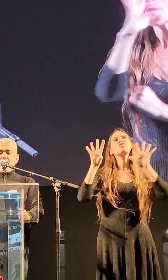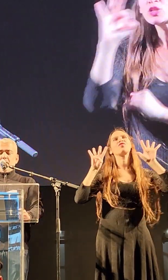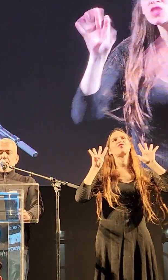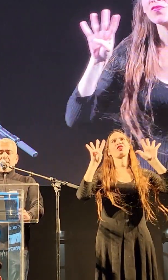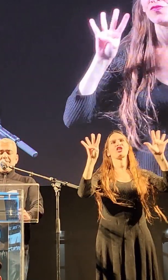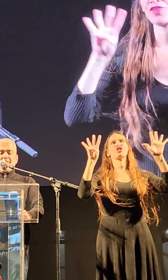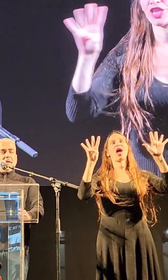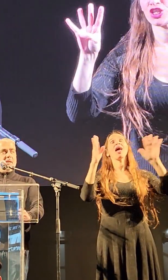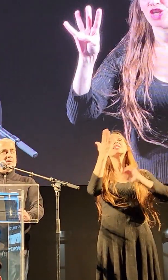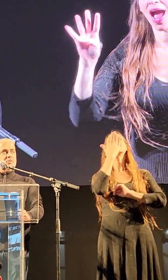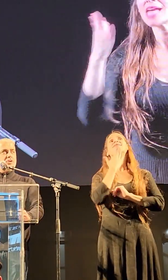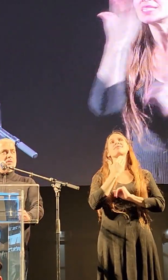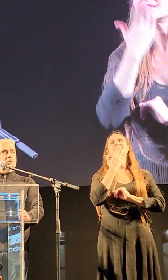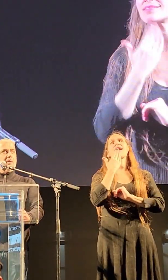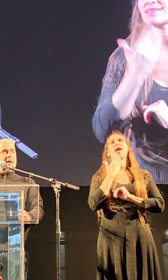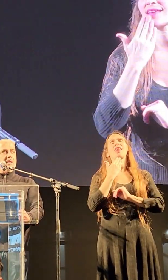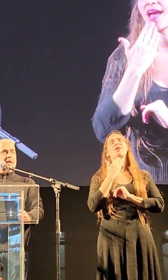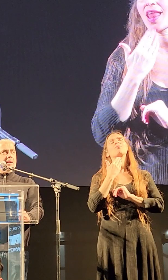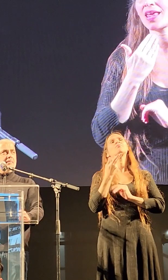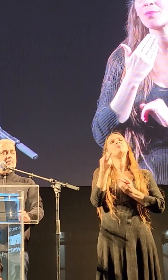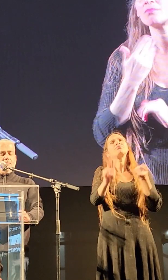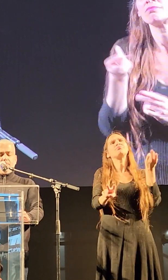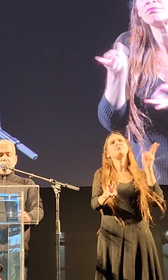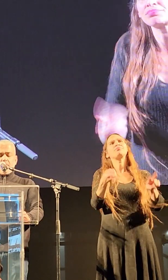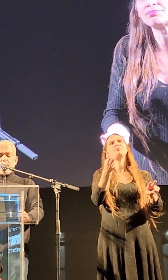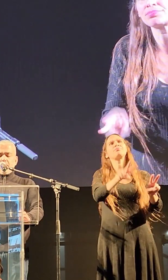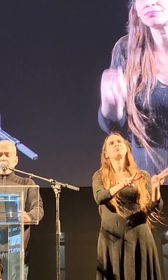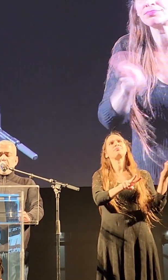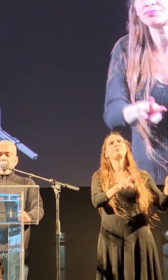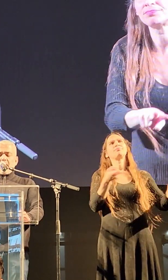1,459 ישראלים שילמו בחייהם.